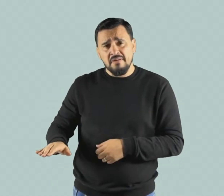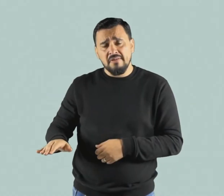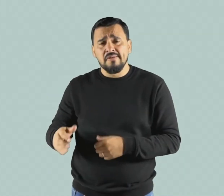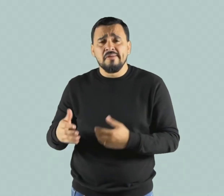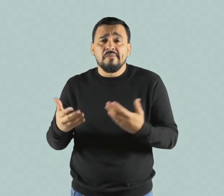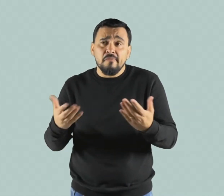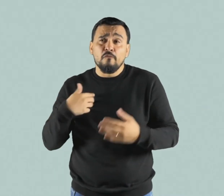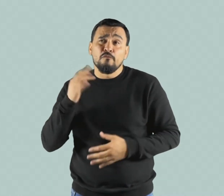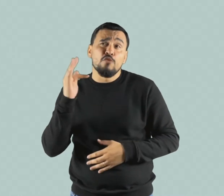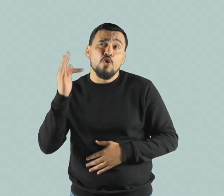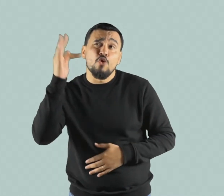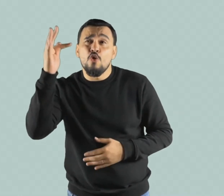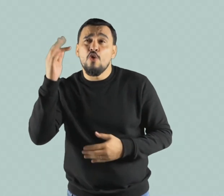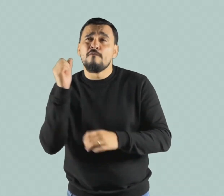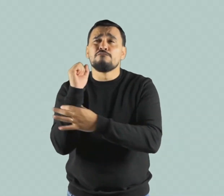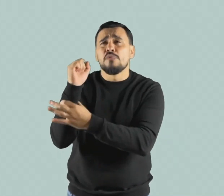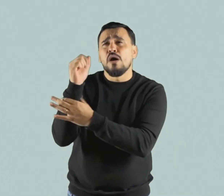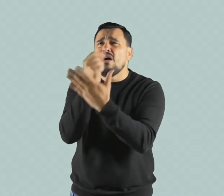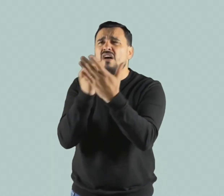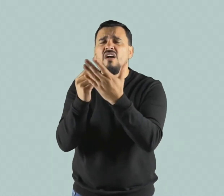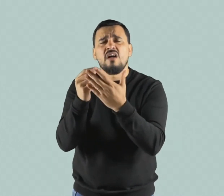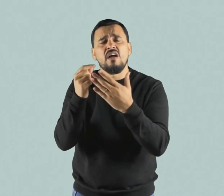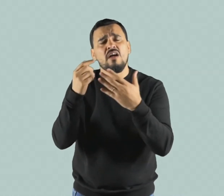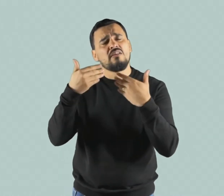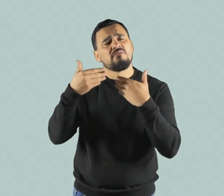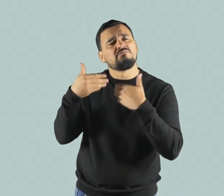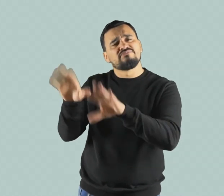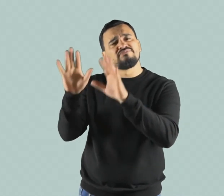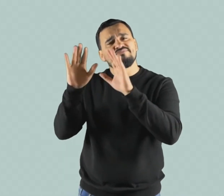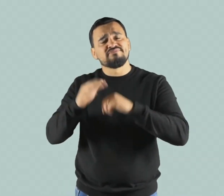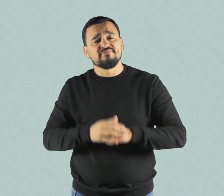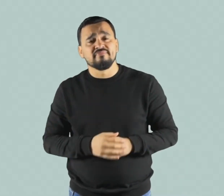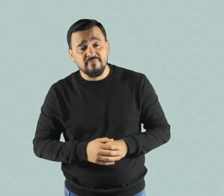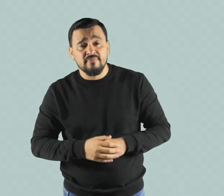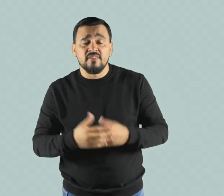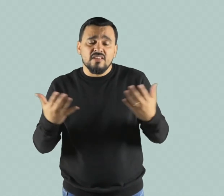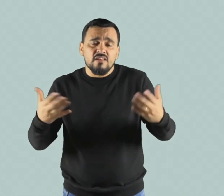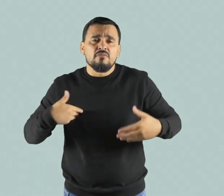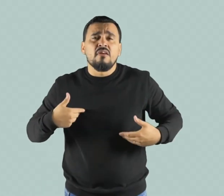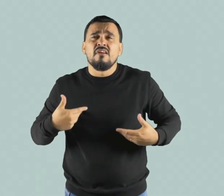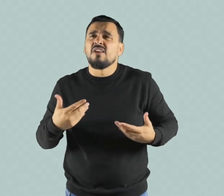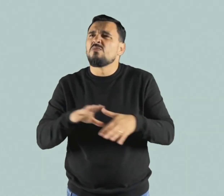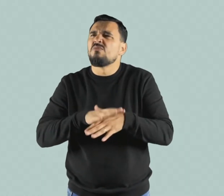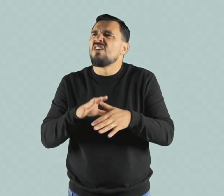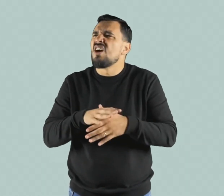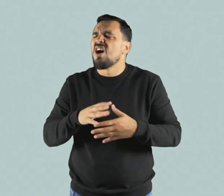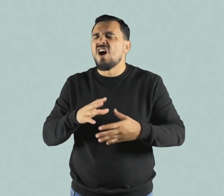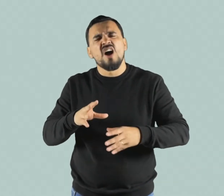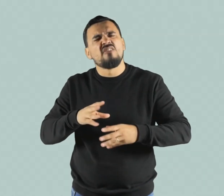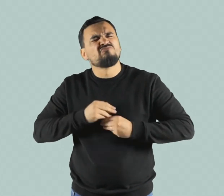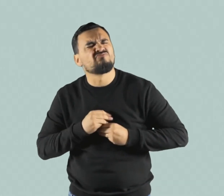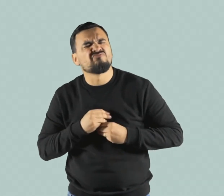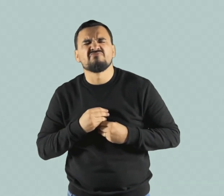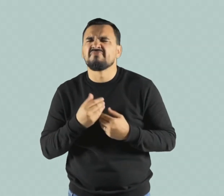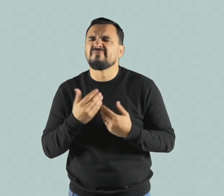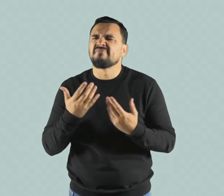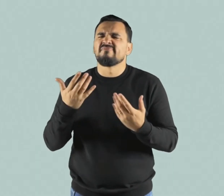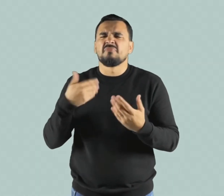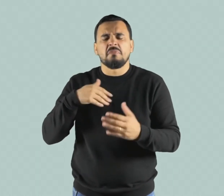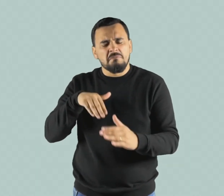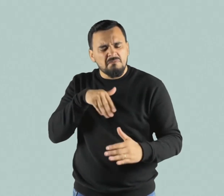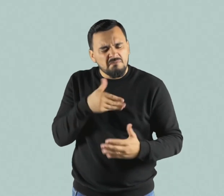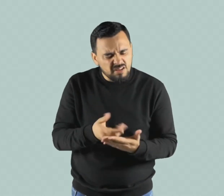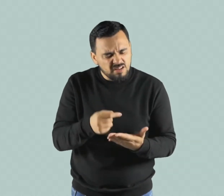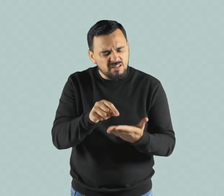Así, a la edad de 6 años, abandoné una magnífica carrera de pintor. Me